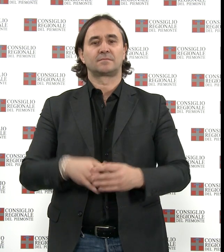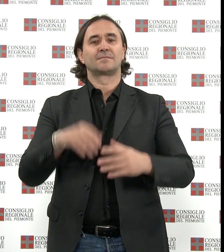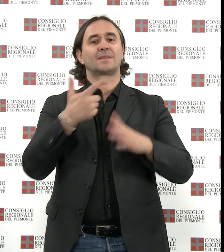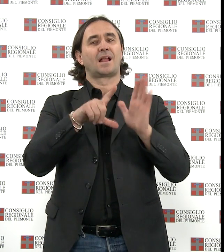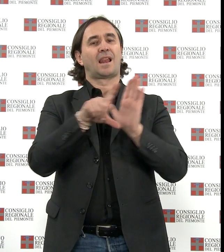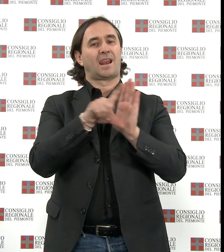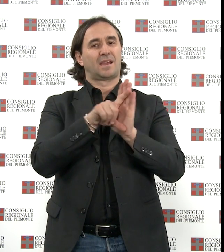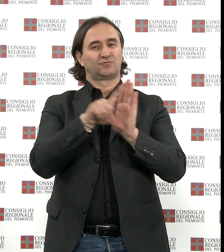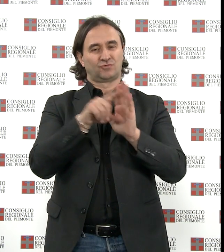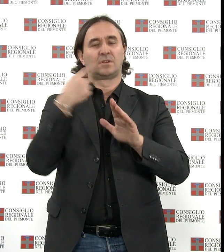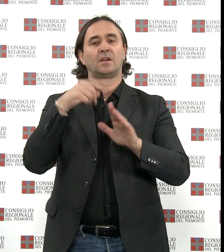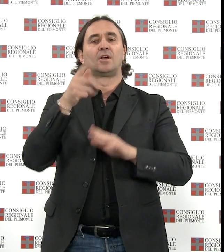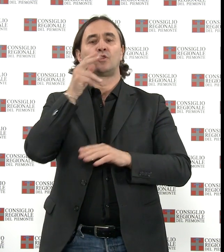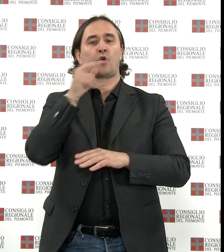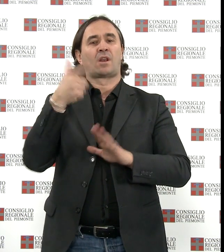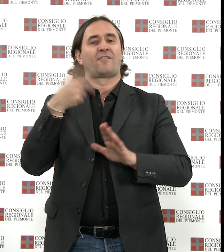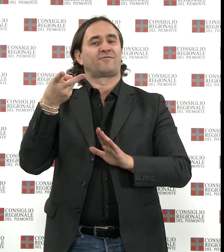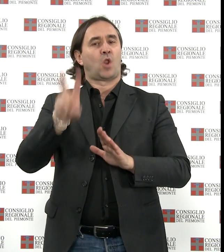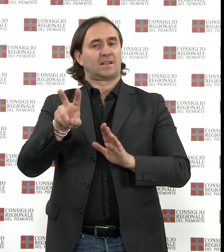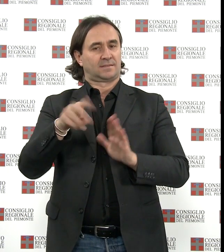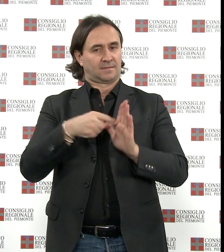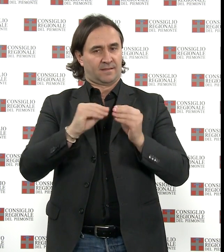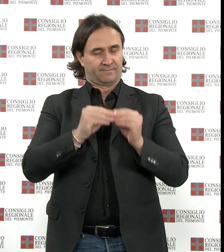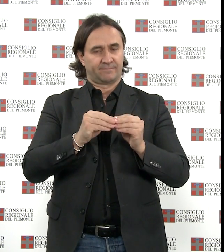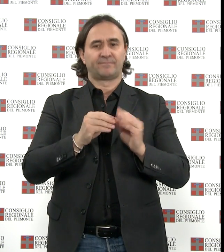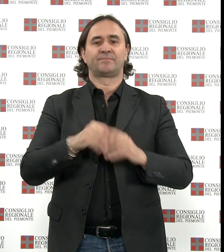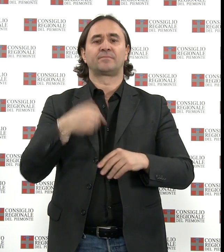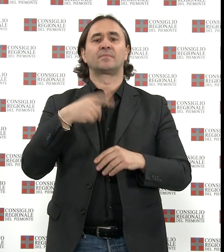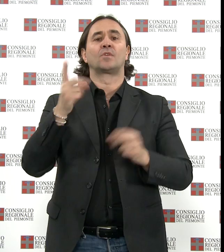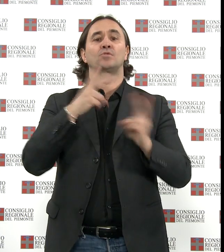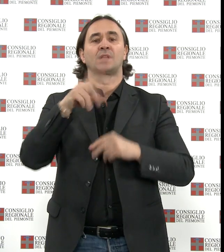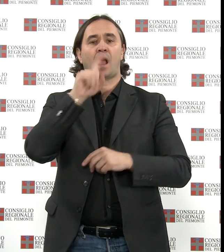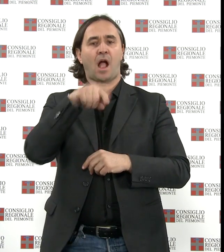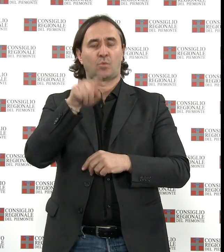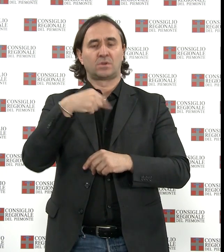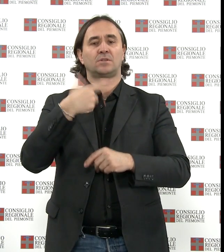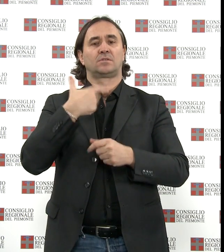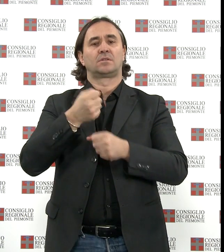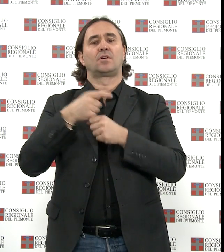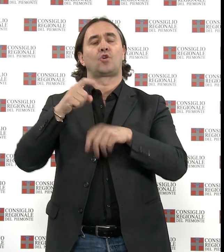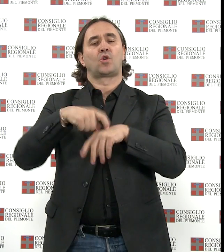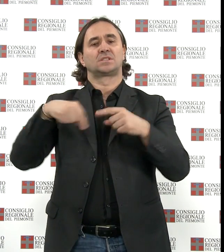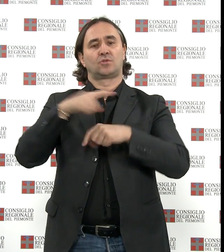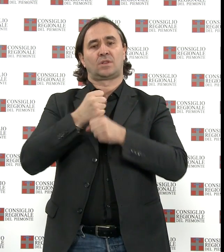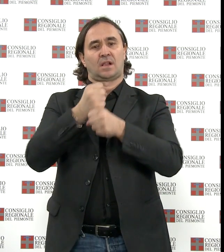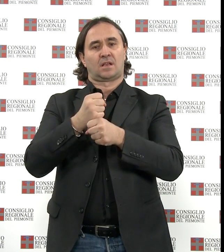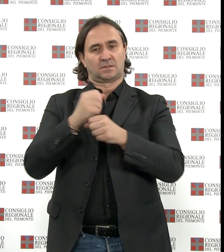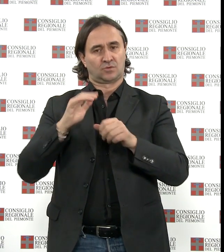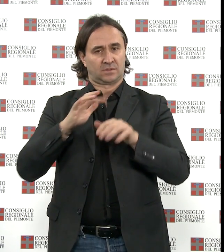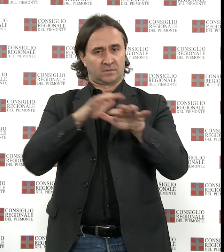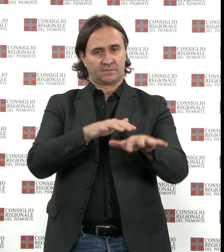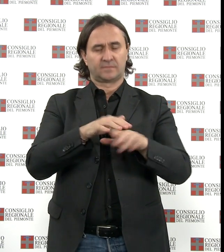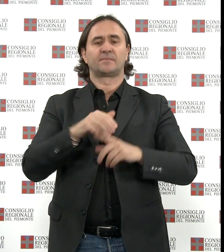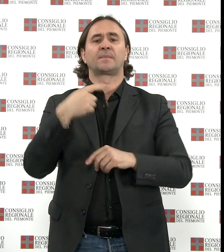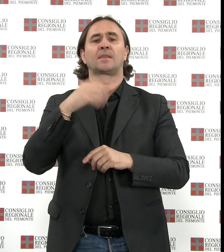Una legge contro la violenza sulle donne. Ospedale di Acqui, delegazione in consiglio. Segnale Rai,